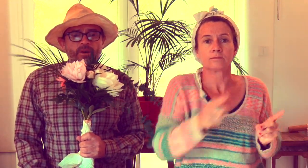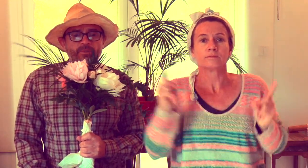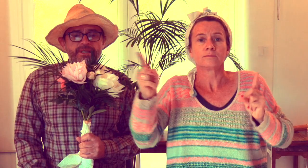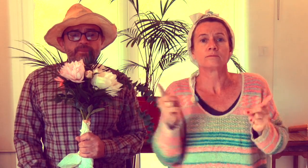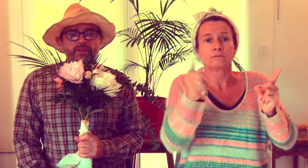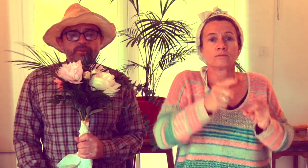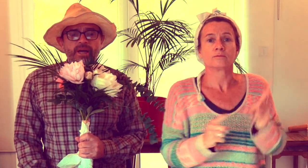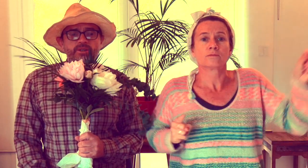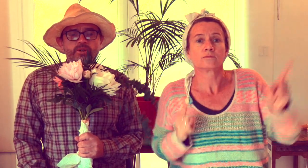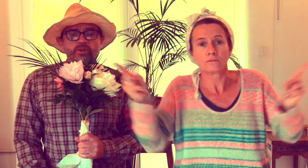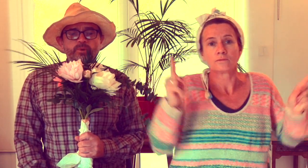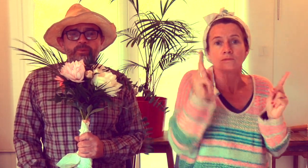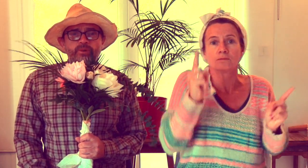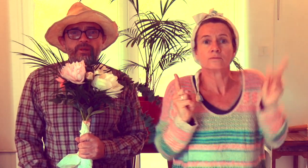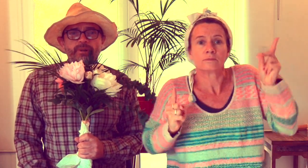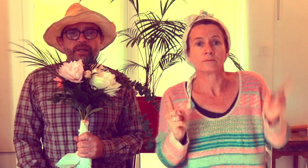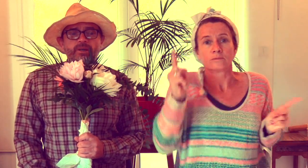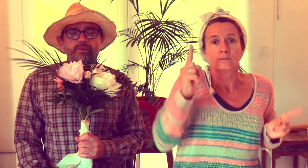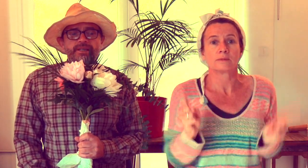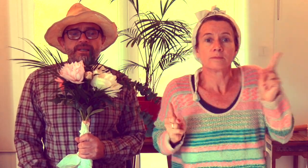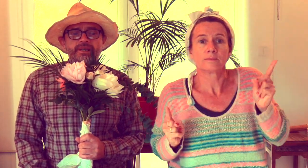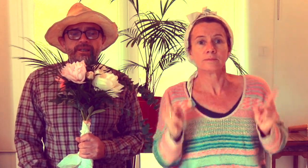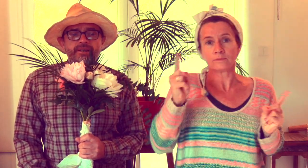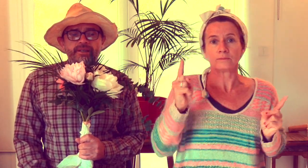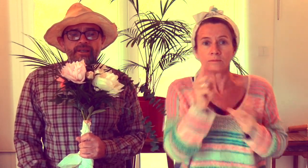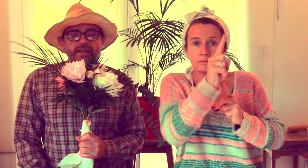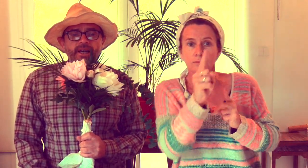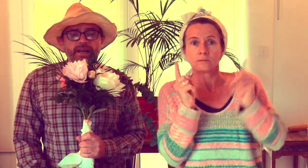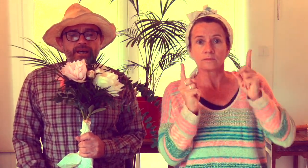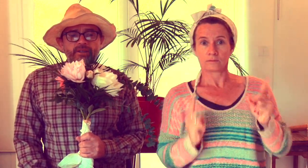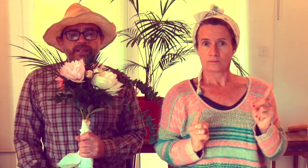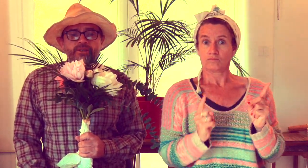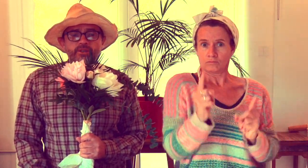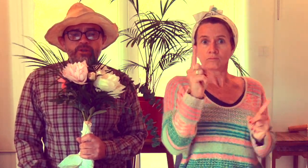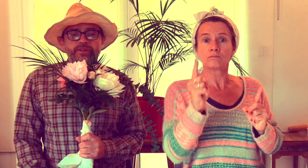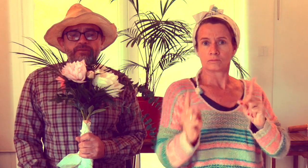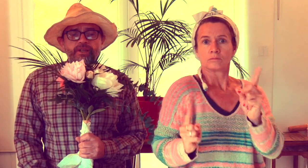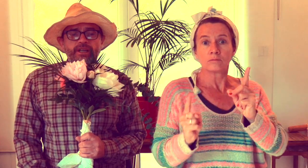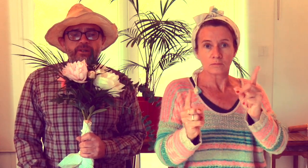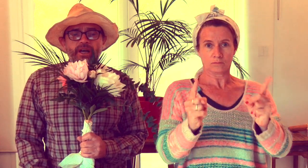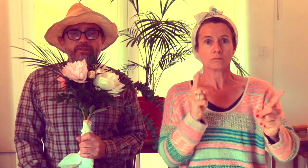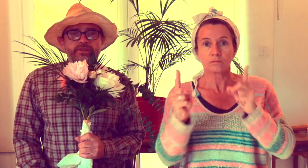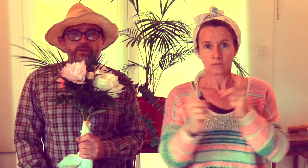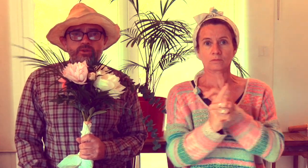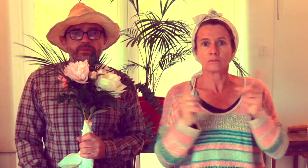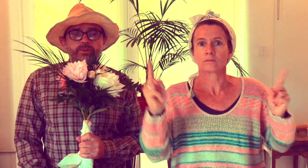Ben c'est bien dommage, je pourrais pas l'embrasser. Alors qu'est-ce que je vais faire avec ce joli